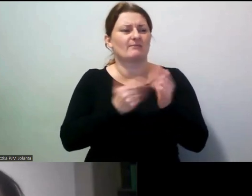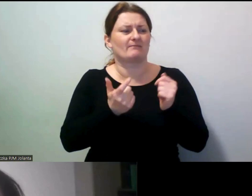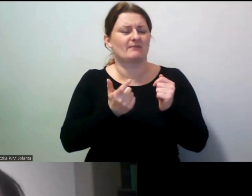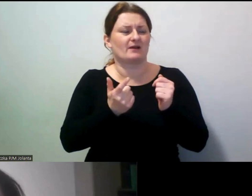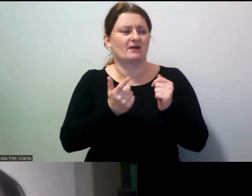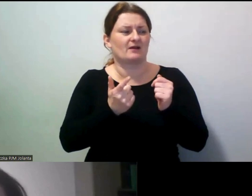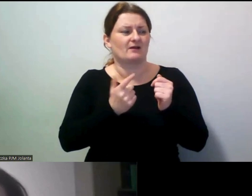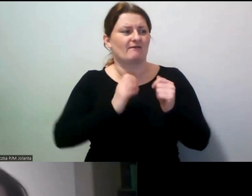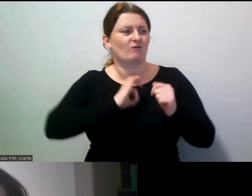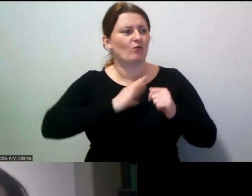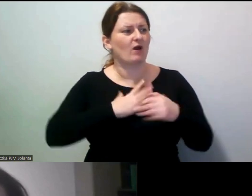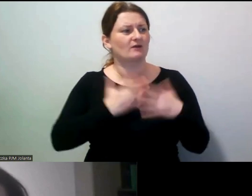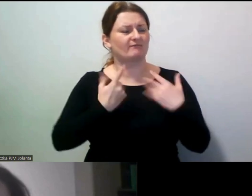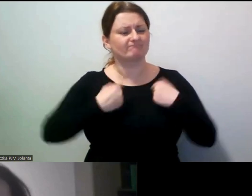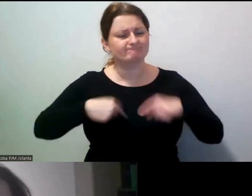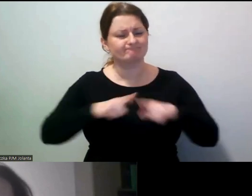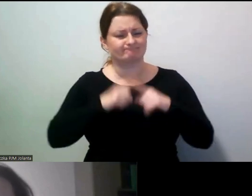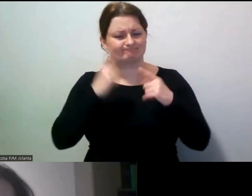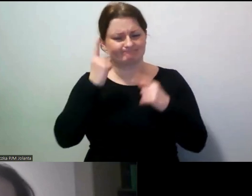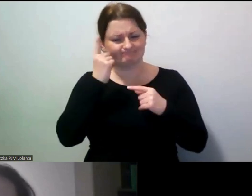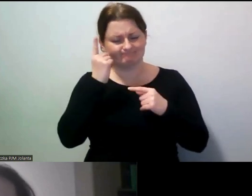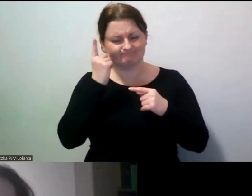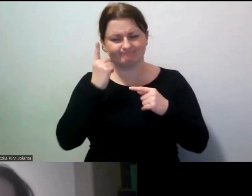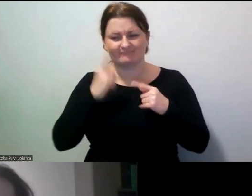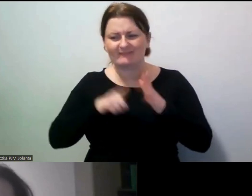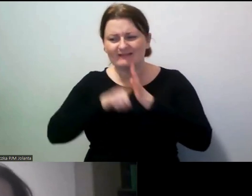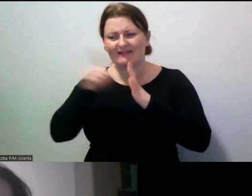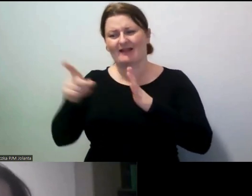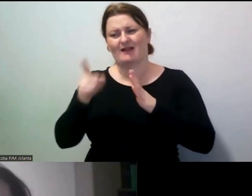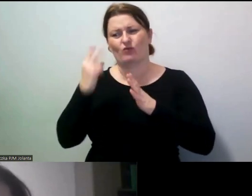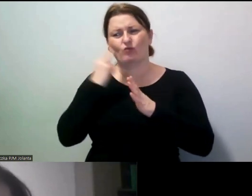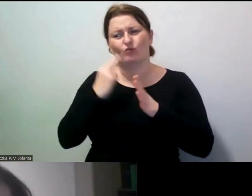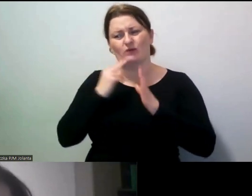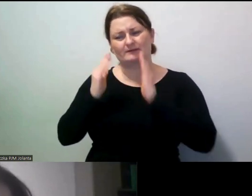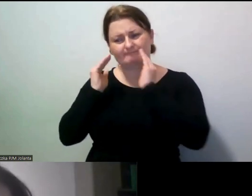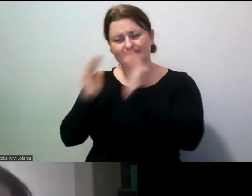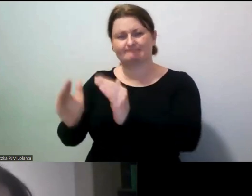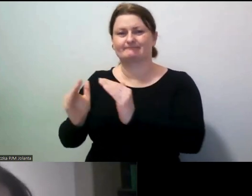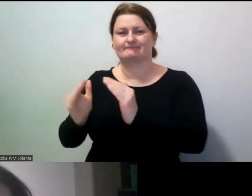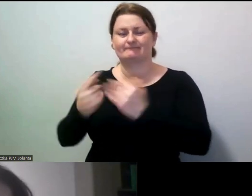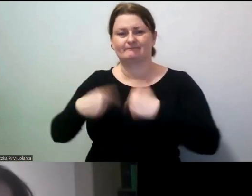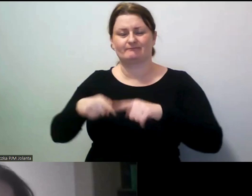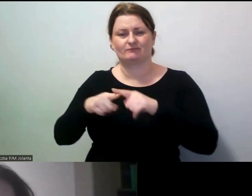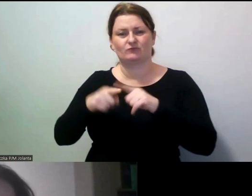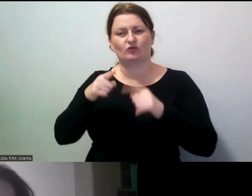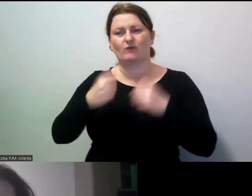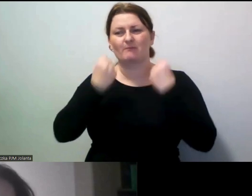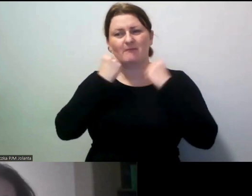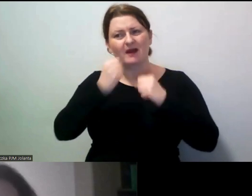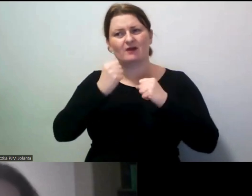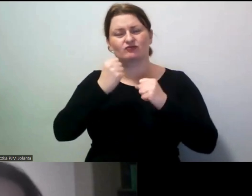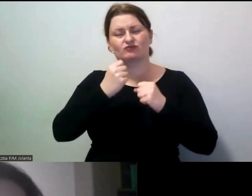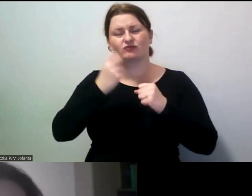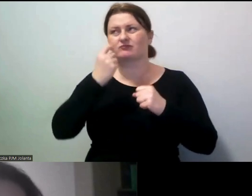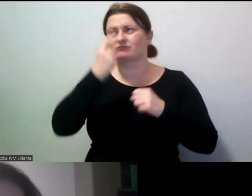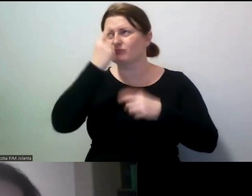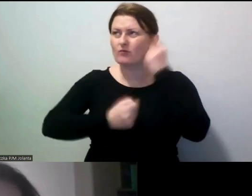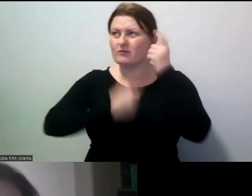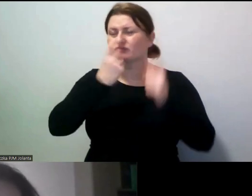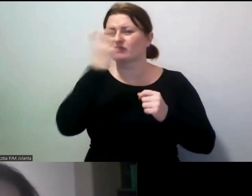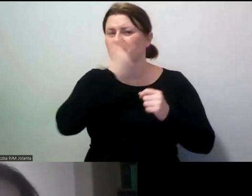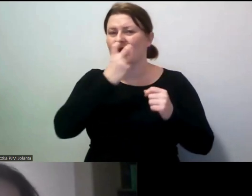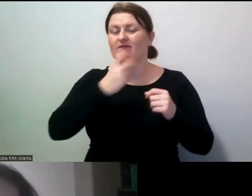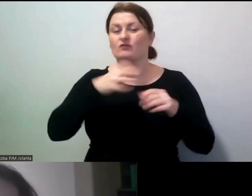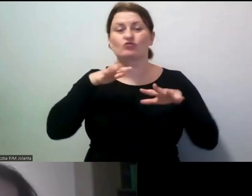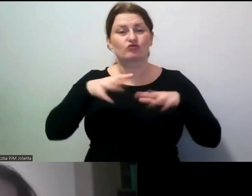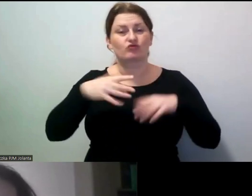spełnienia się w czymś dla głuchych, stricte dla nich, i to było na pewno bardzo inspirujące. Bardzo dużo się też